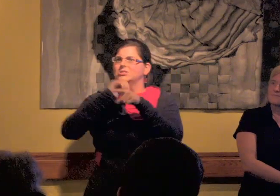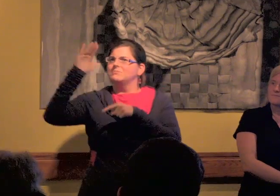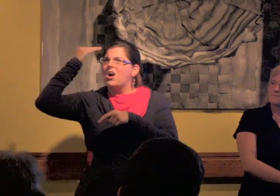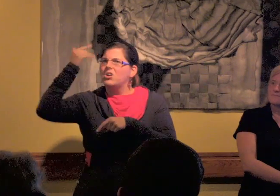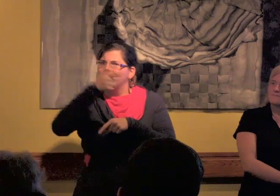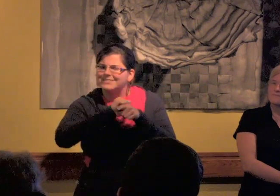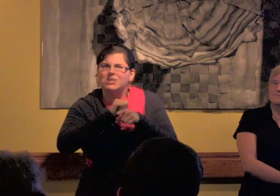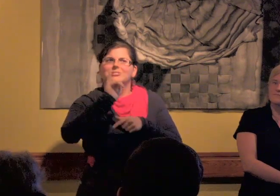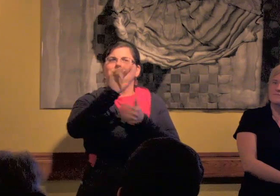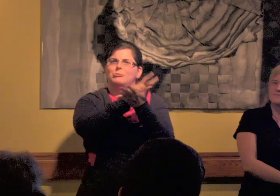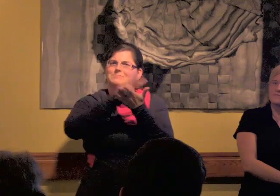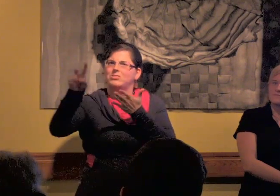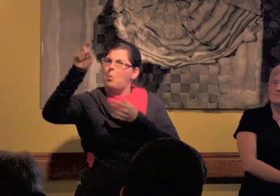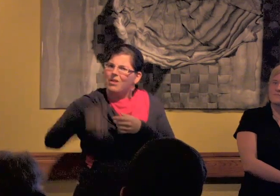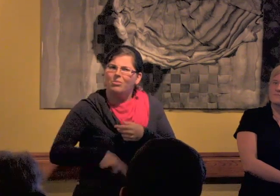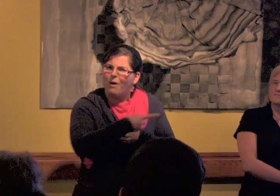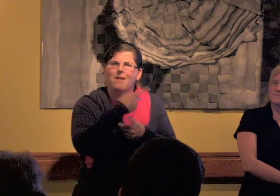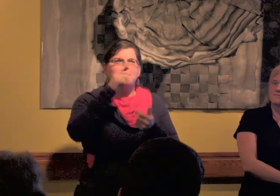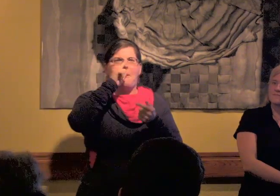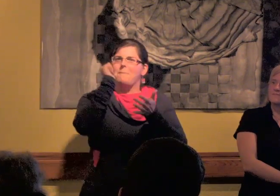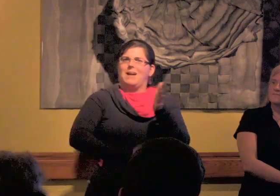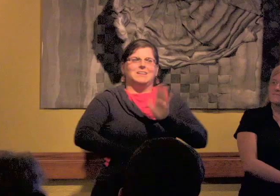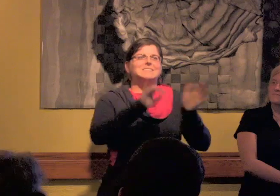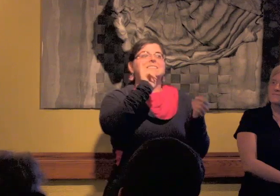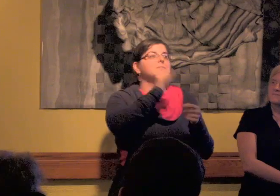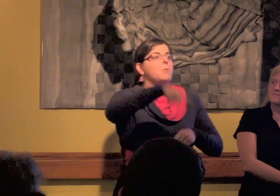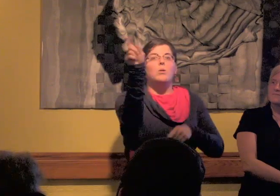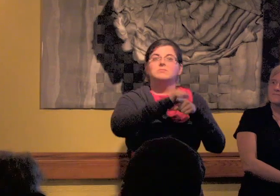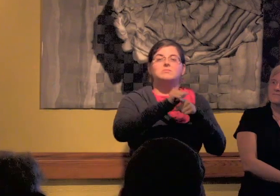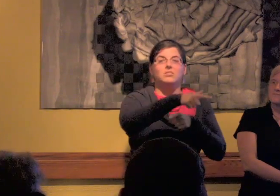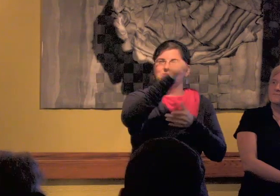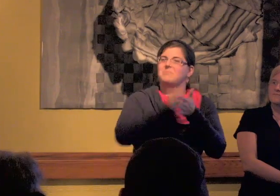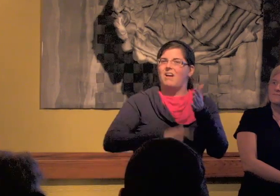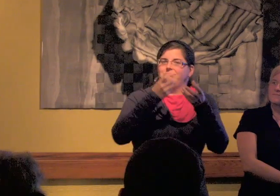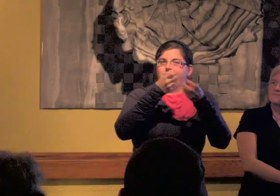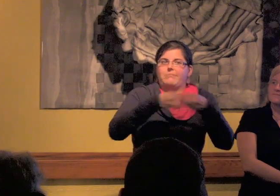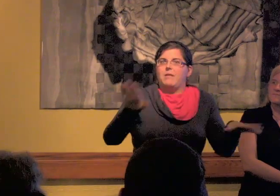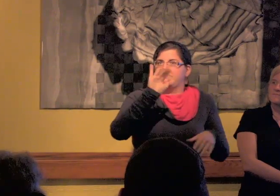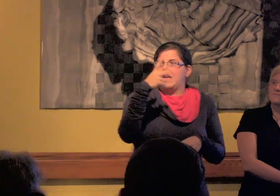qui terminait ses études au bac et qui devait aller faire un stage au Maroc, un stage obligatoire qu'elle ne pouvait pas manquer.